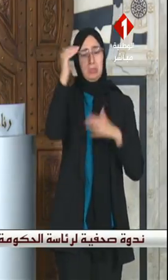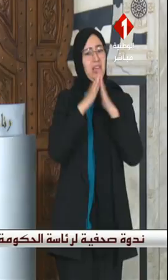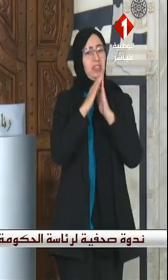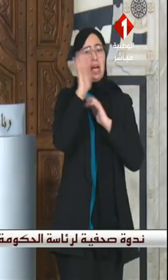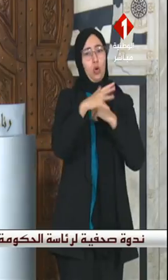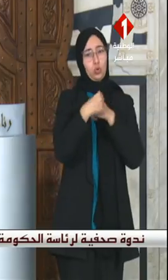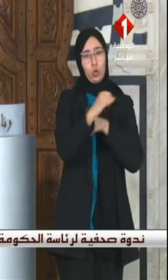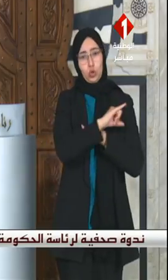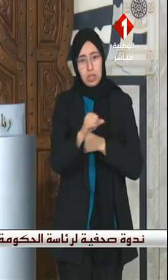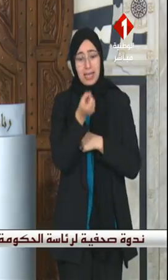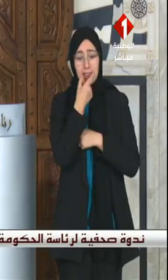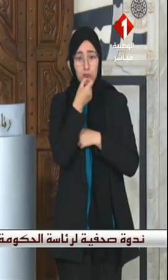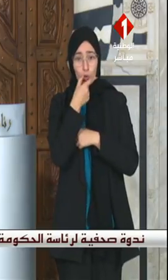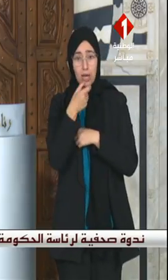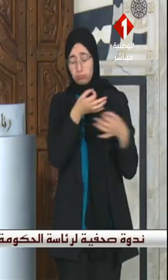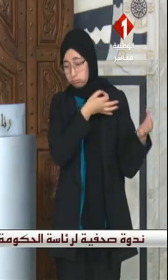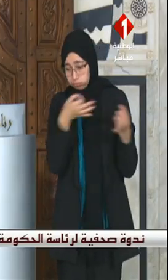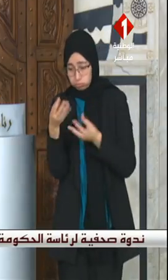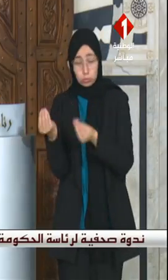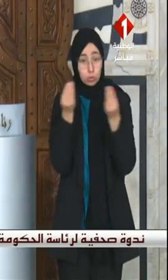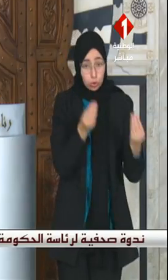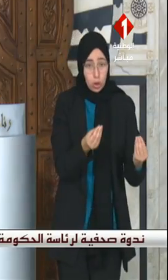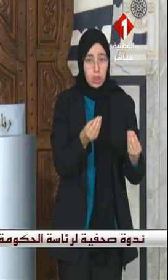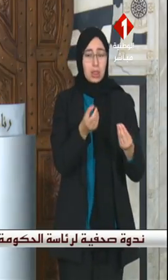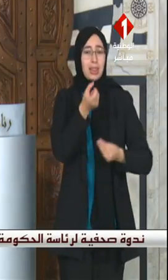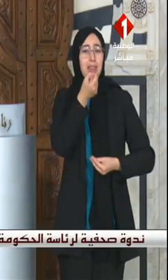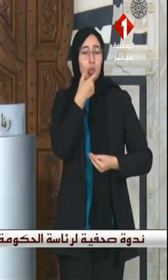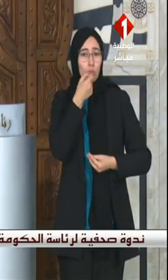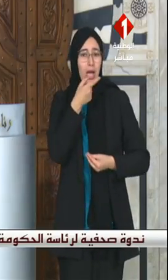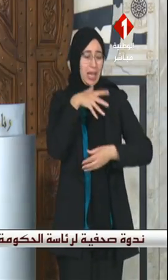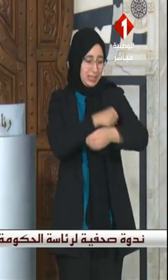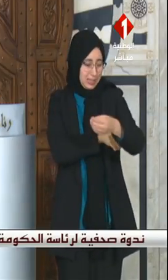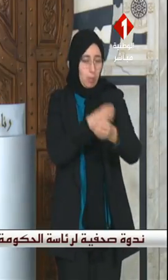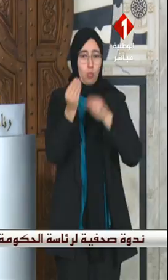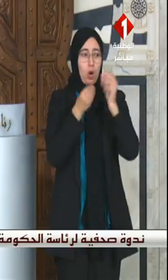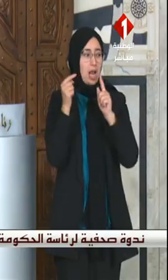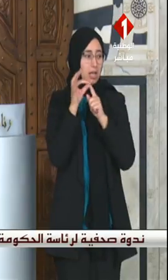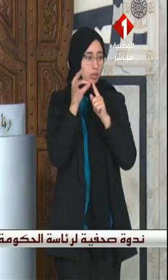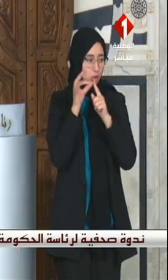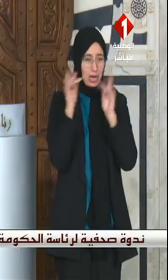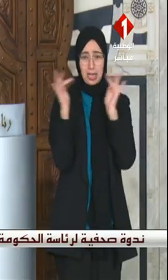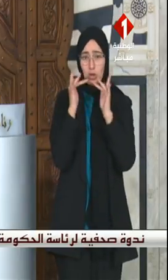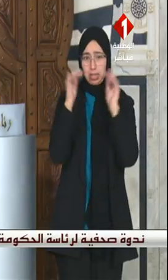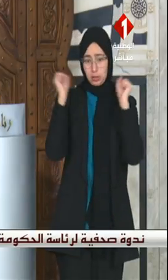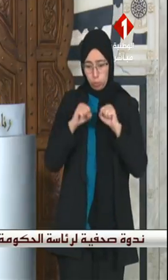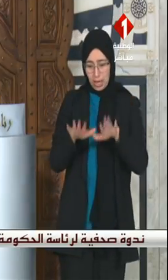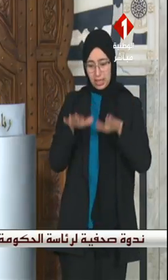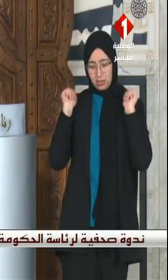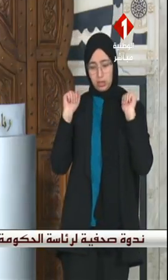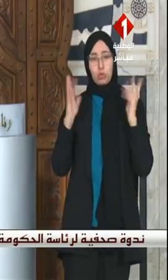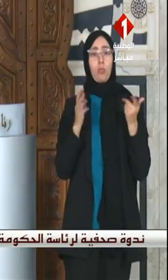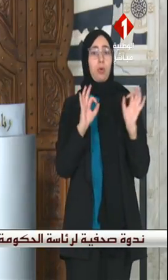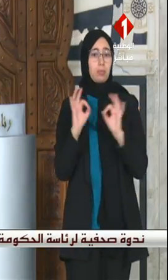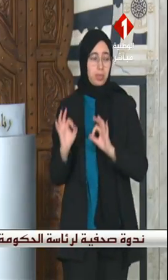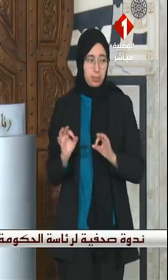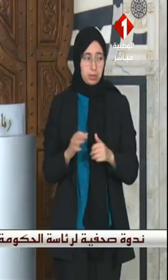نحاولوا باش نوفروا لهم الدويات نتاعهم، نحاولوا باش معناتها نتواصلوا معاهم على طريقه الوقايه، ونكونوا